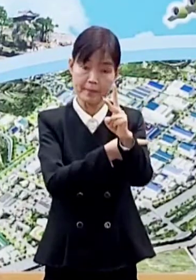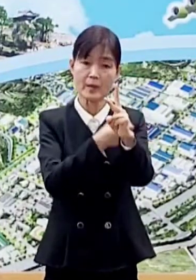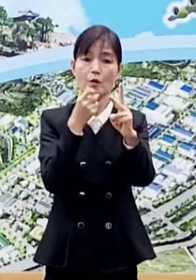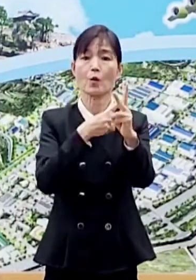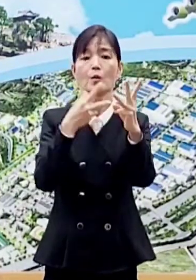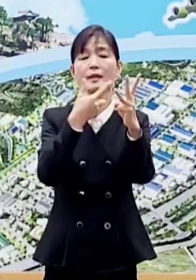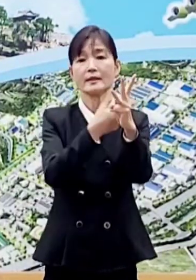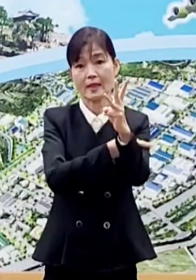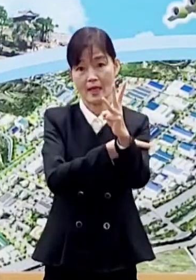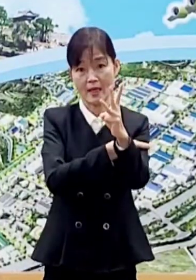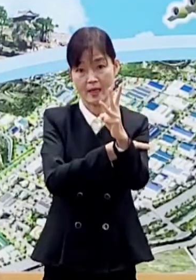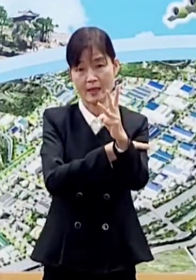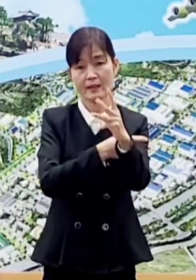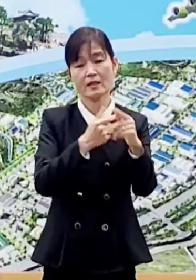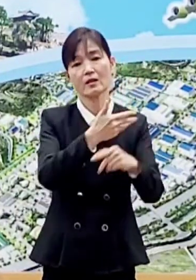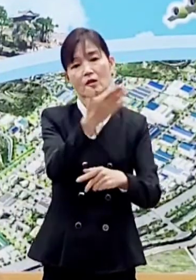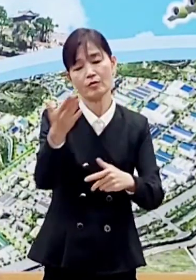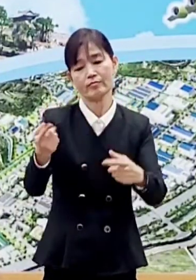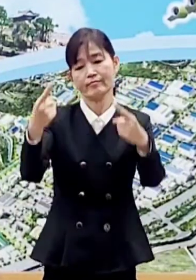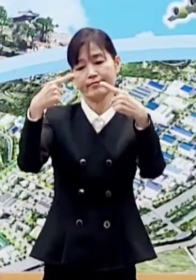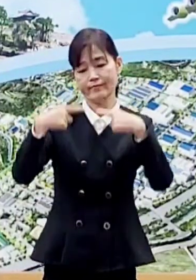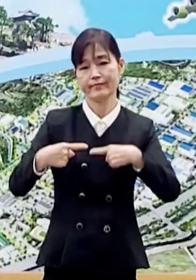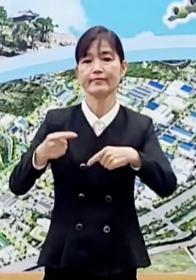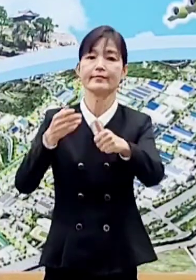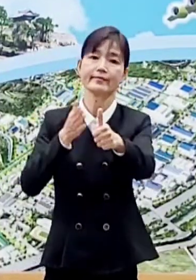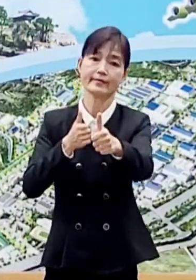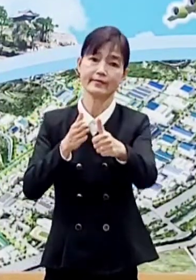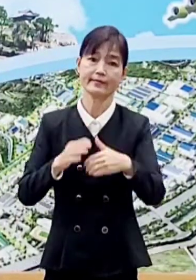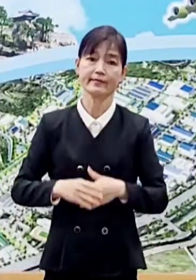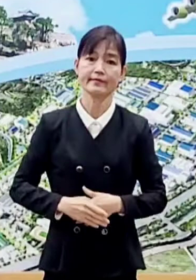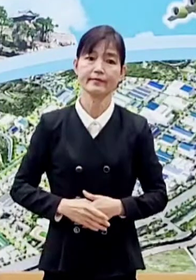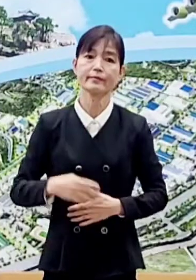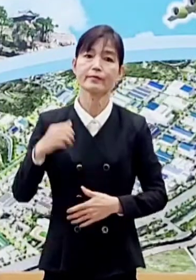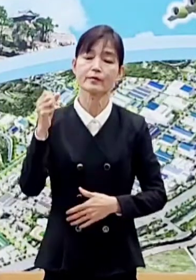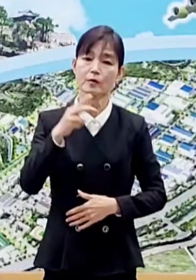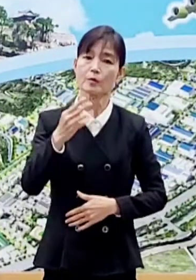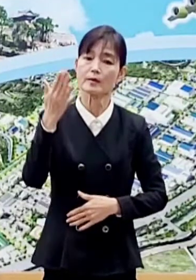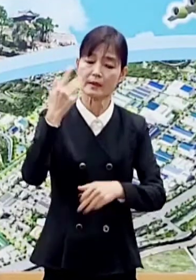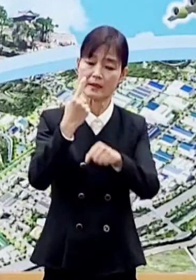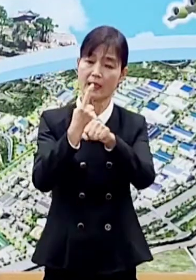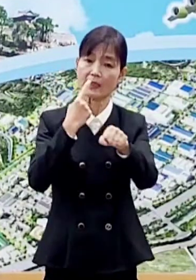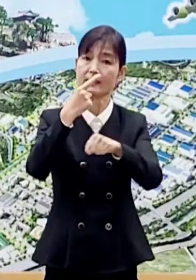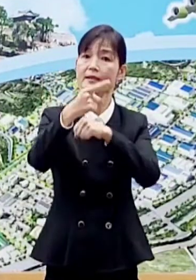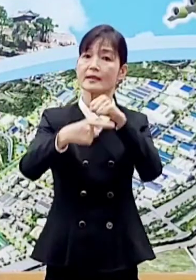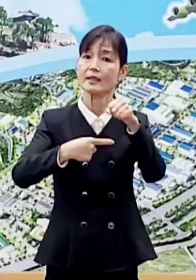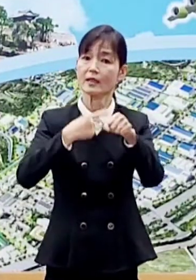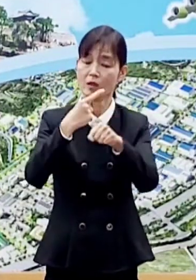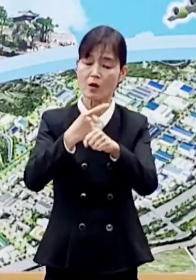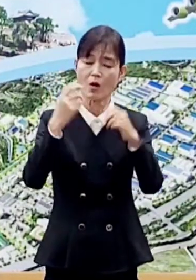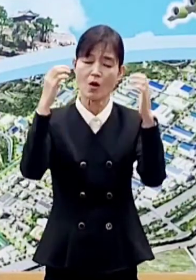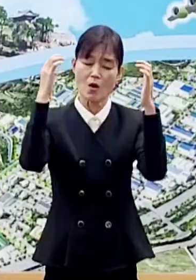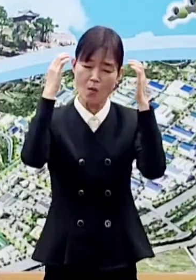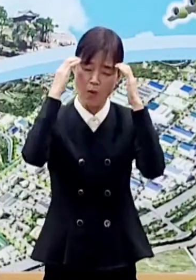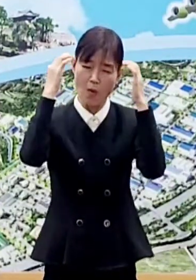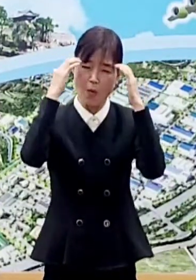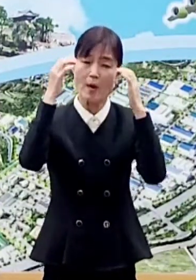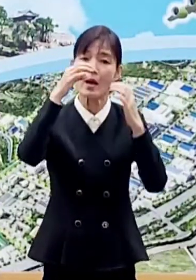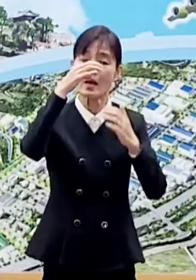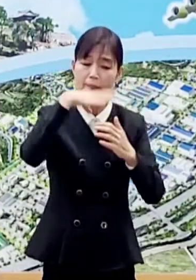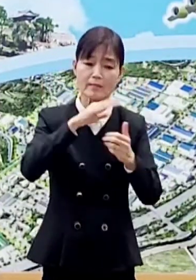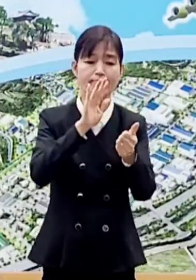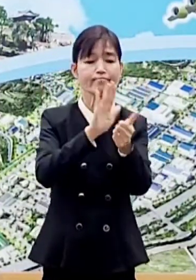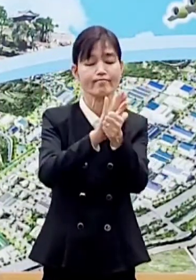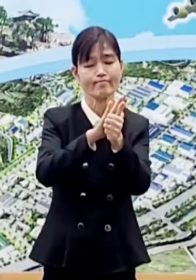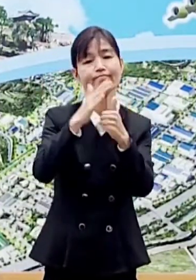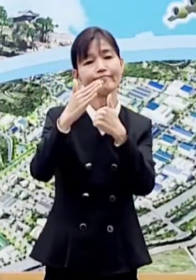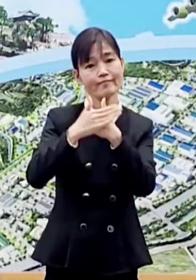접종에 적극적인 동참을 부탁드립니다. 아울러 지난 한 해 동안 어려움을 이겨낸 서로를